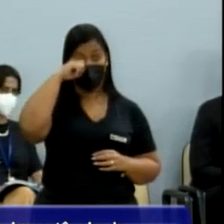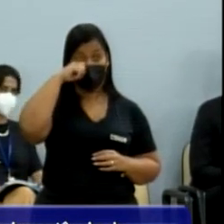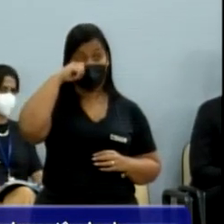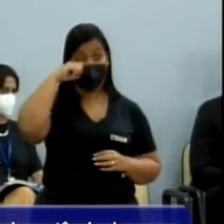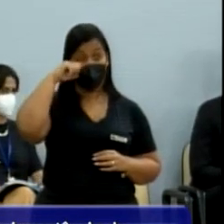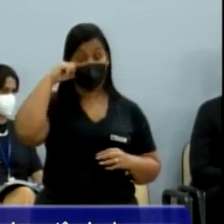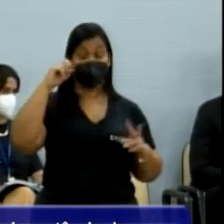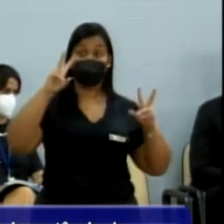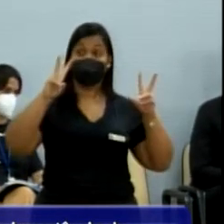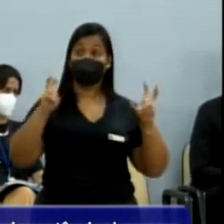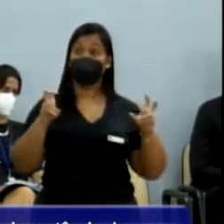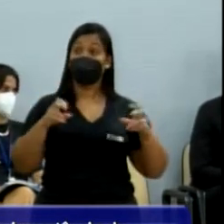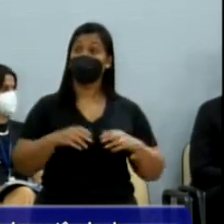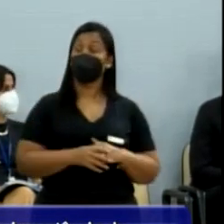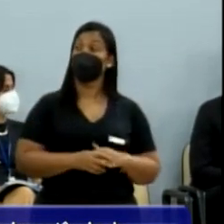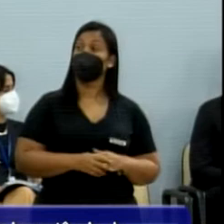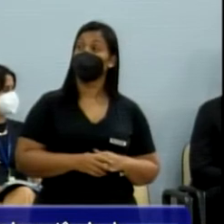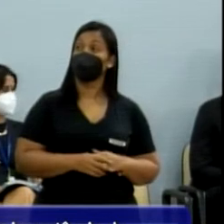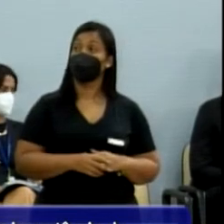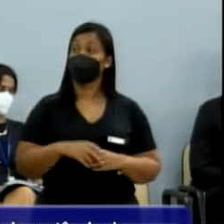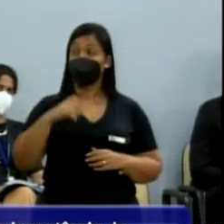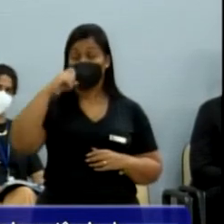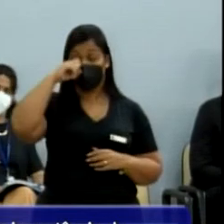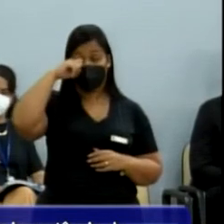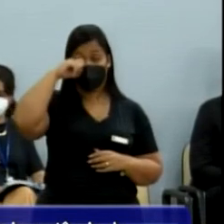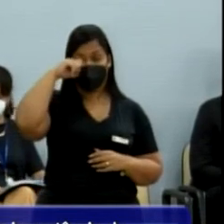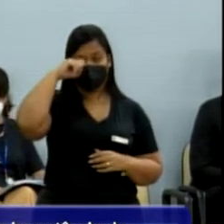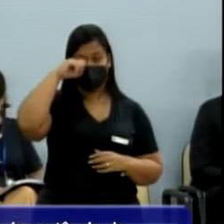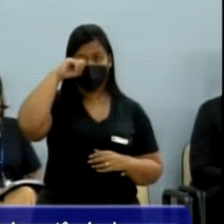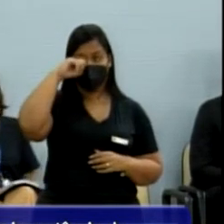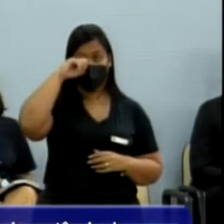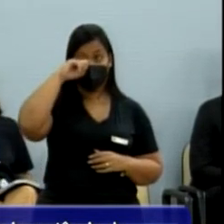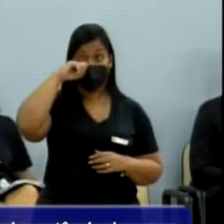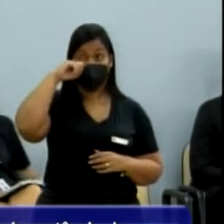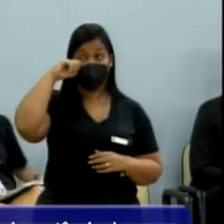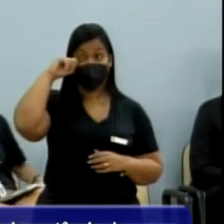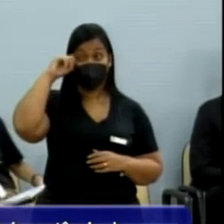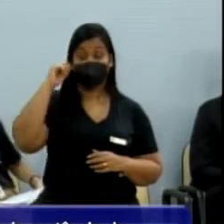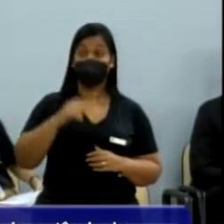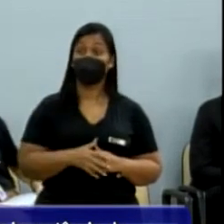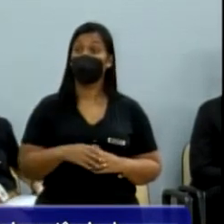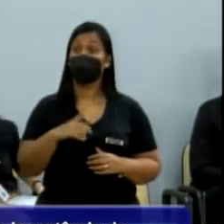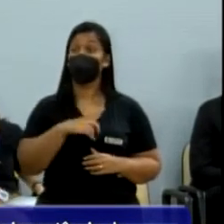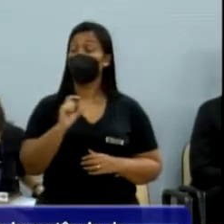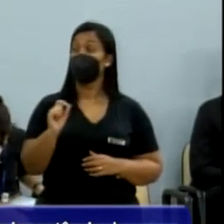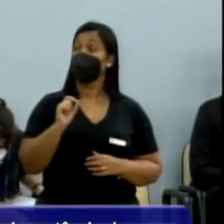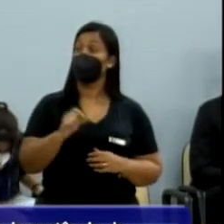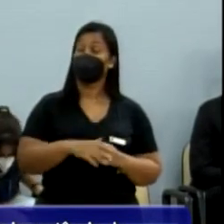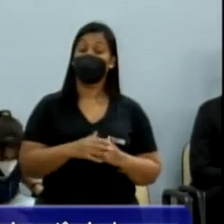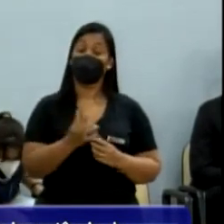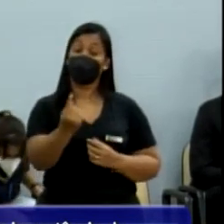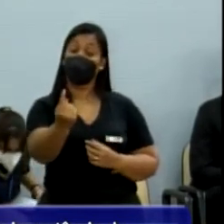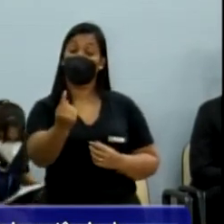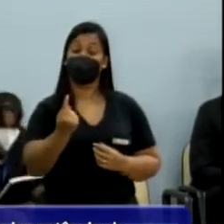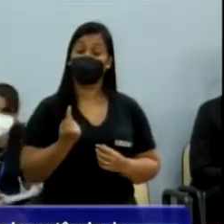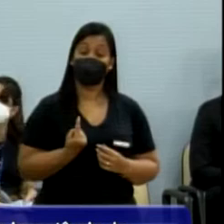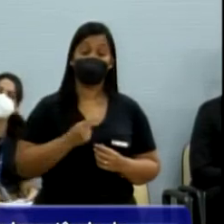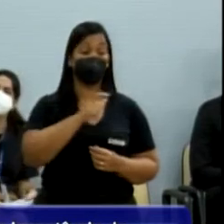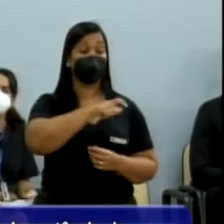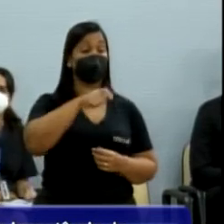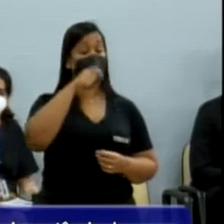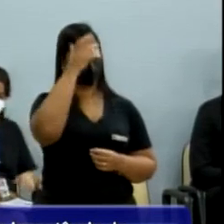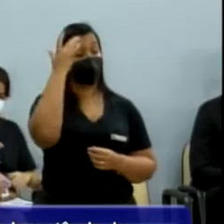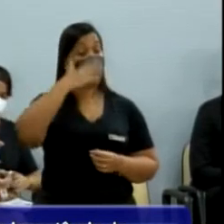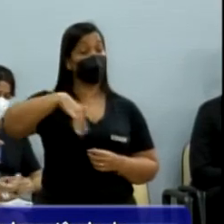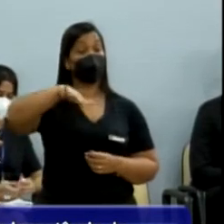essa questão ela tem a ver com o ir e vir das pessoas.